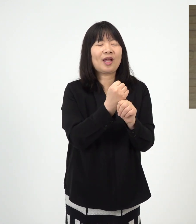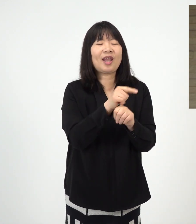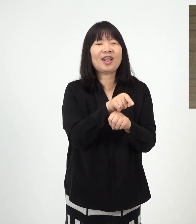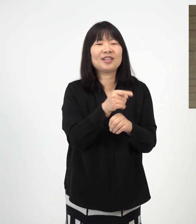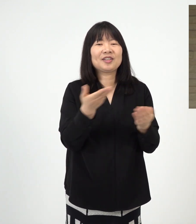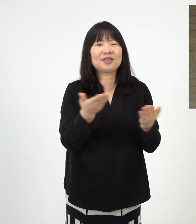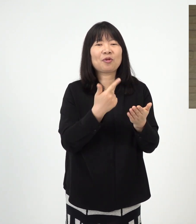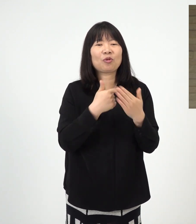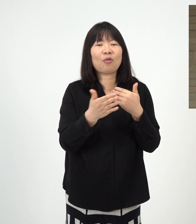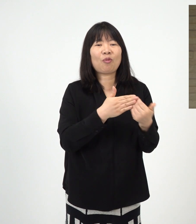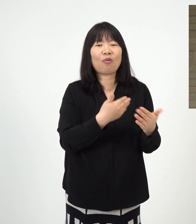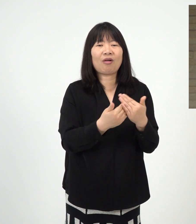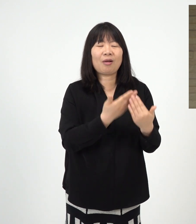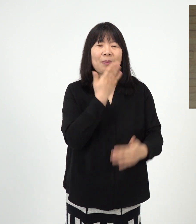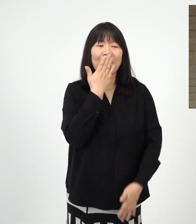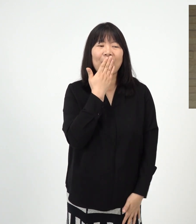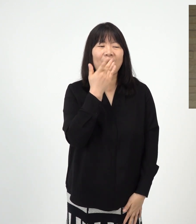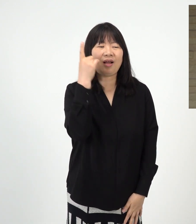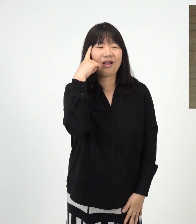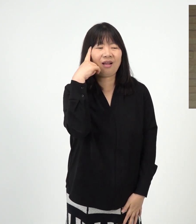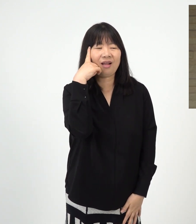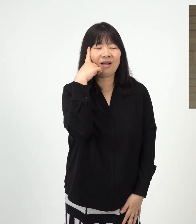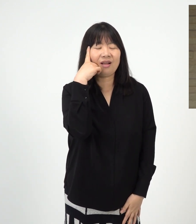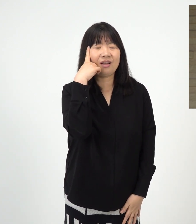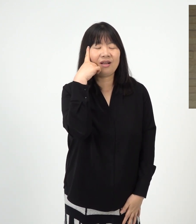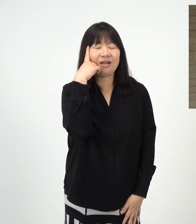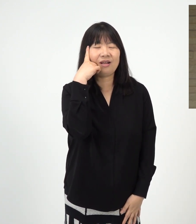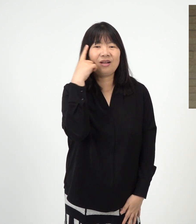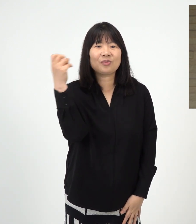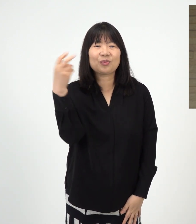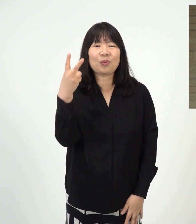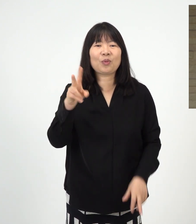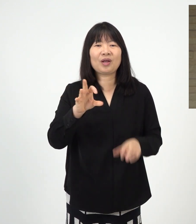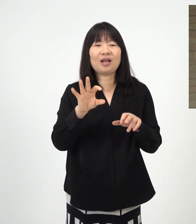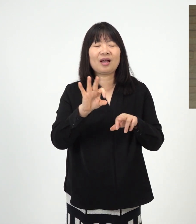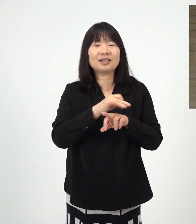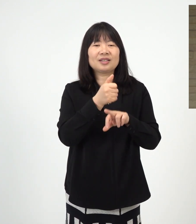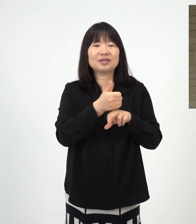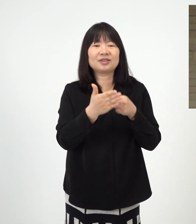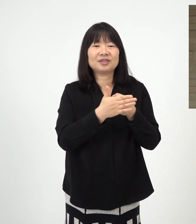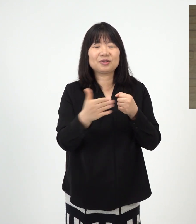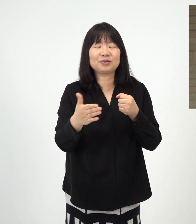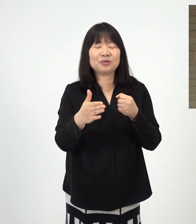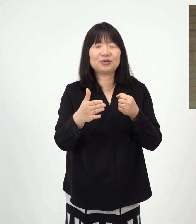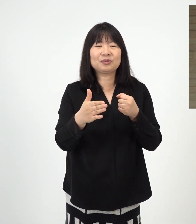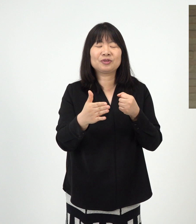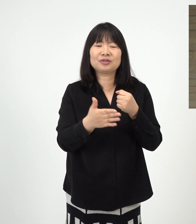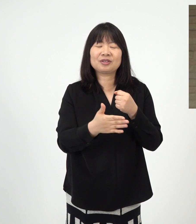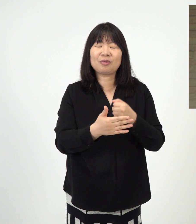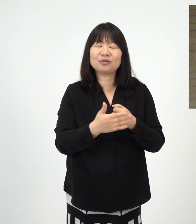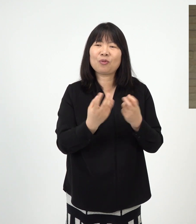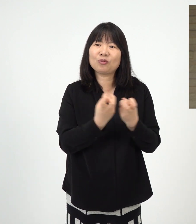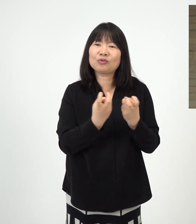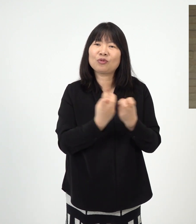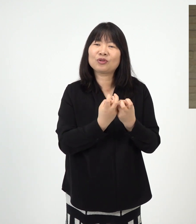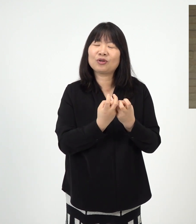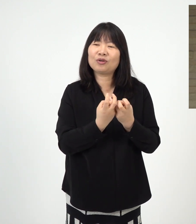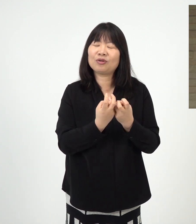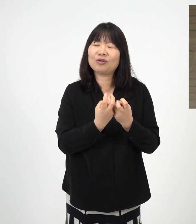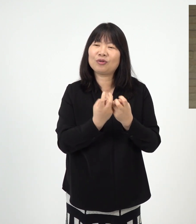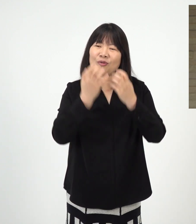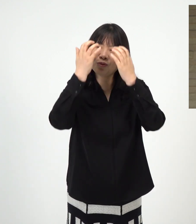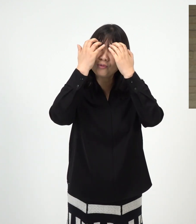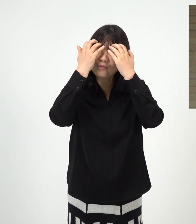겪었던 적이 가능한가 그 말이에요. 더더군다나 임금인데, 왕인데. 그런데